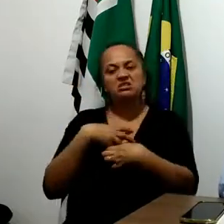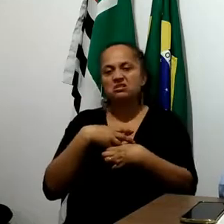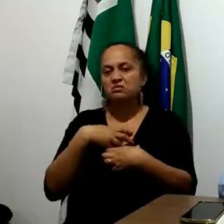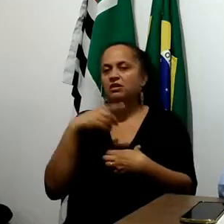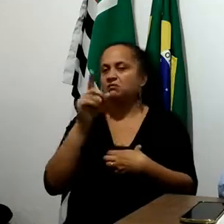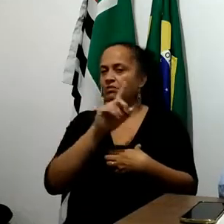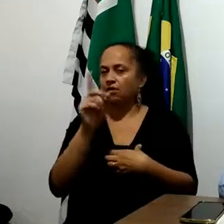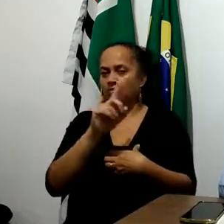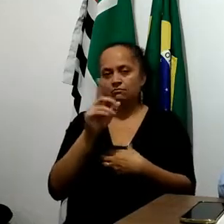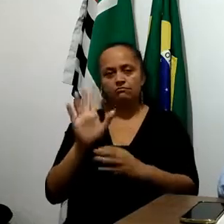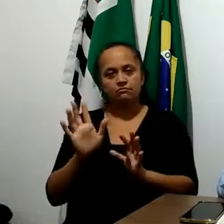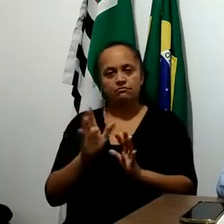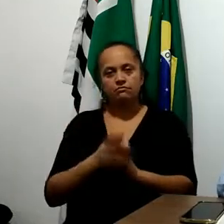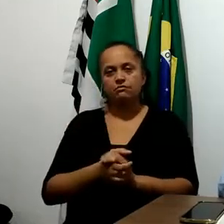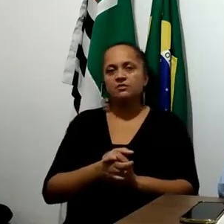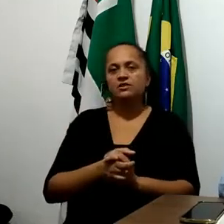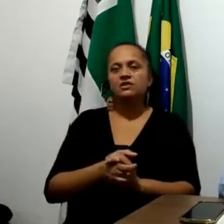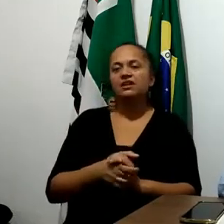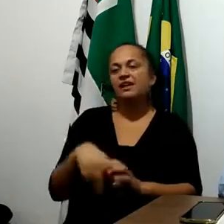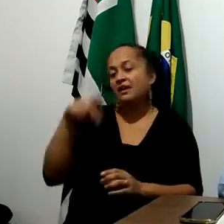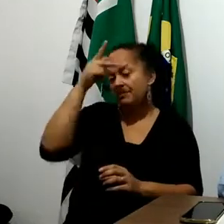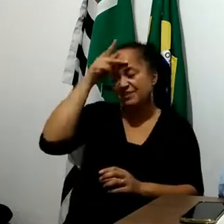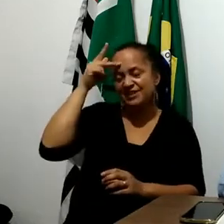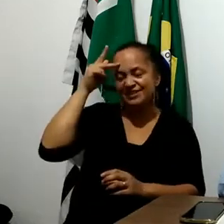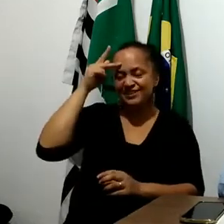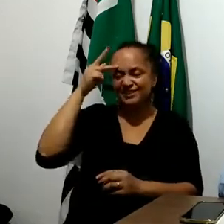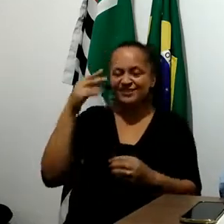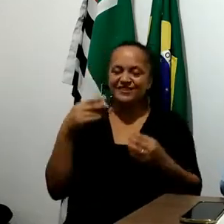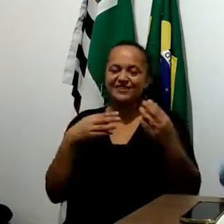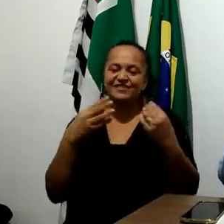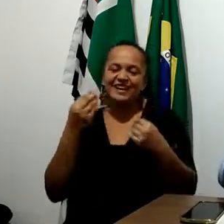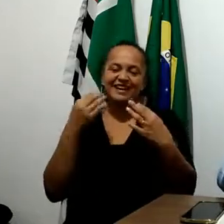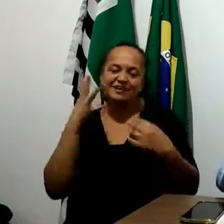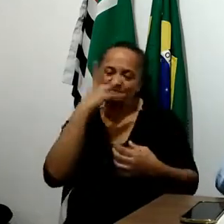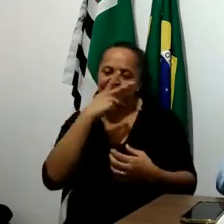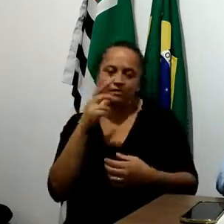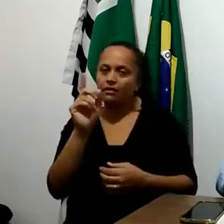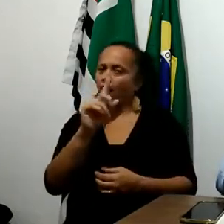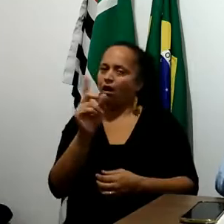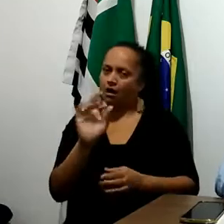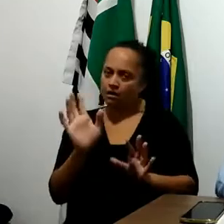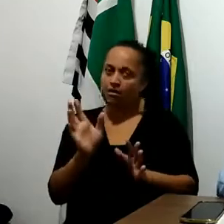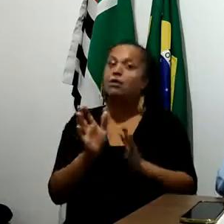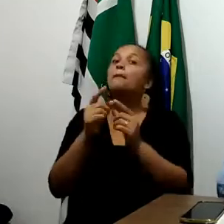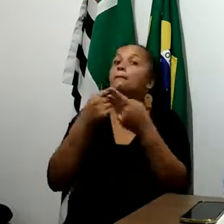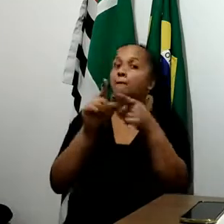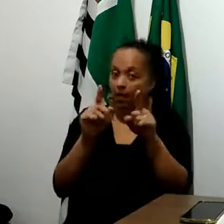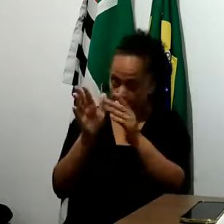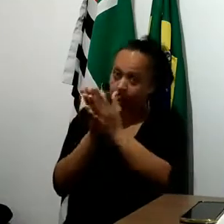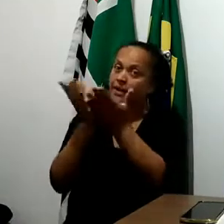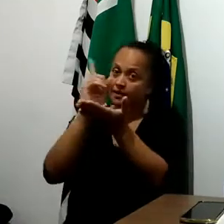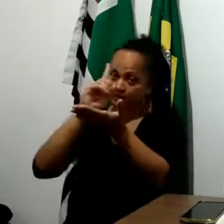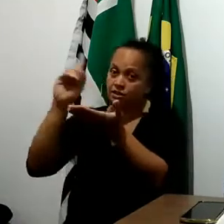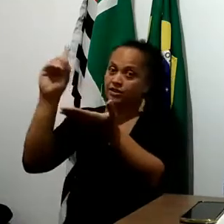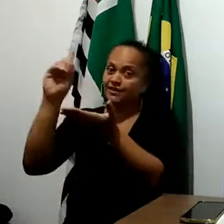é aquilo que as pessoas dizem que você é. A verdade ao teu respeito é o que a palavra de Deus diz. Então nós